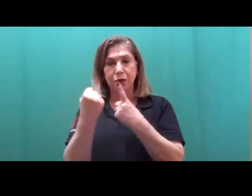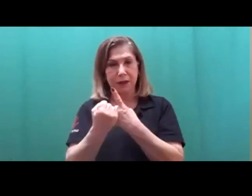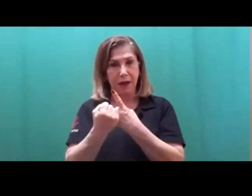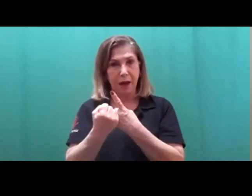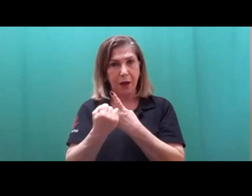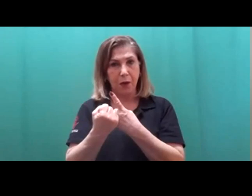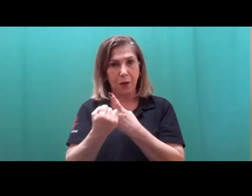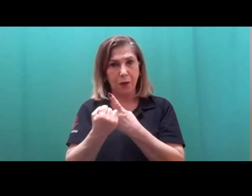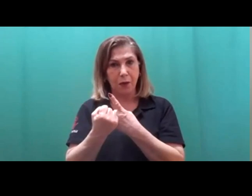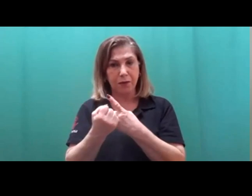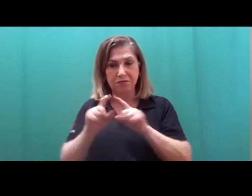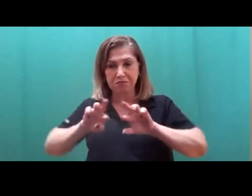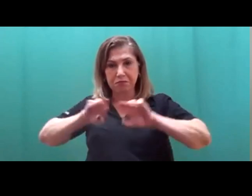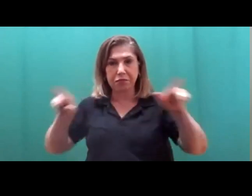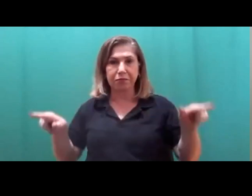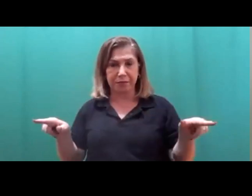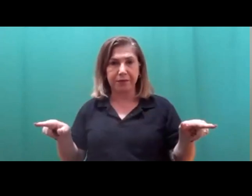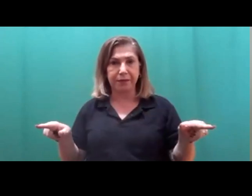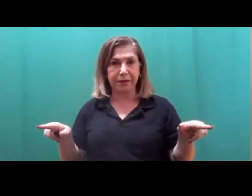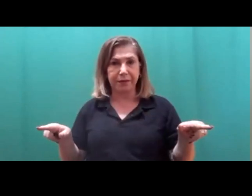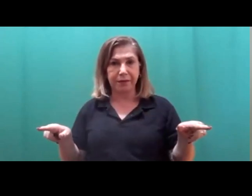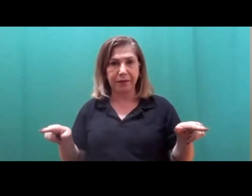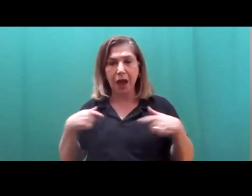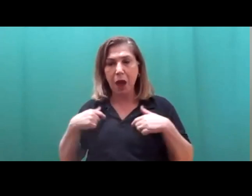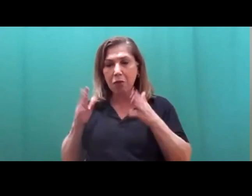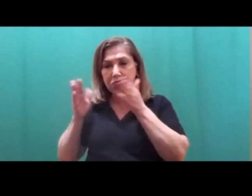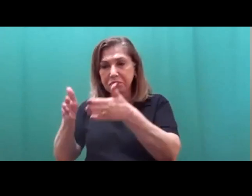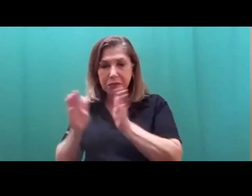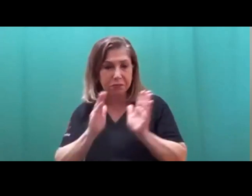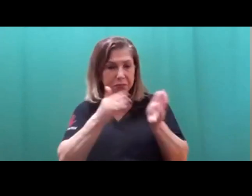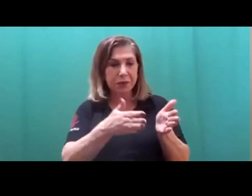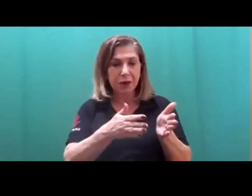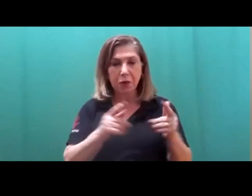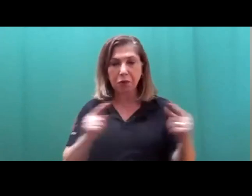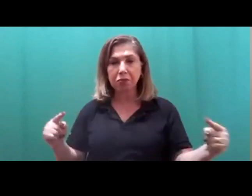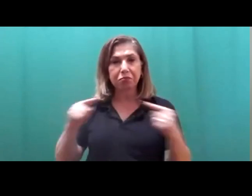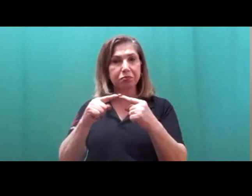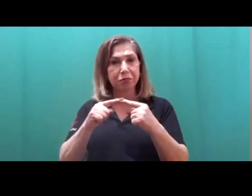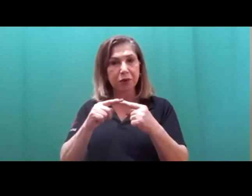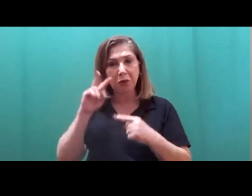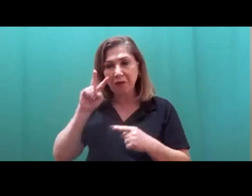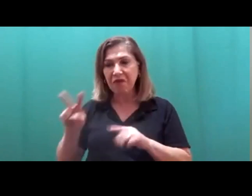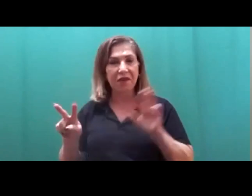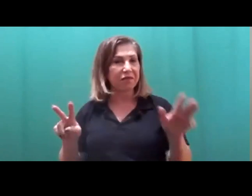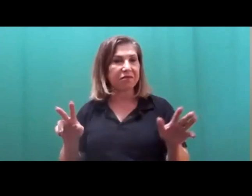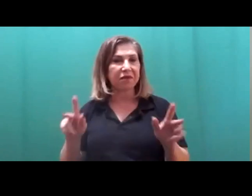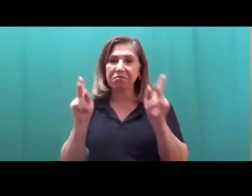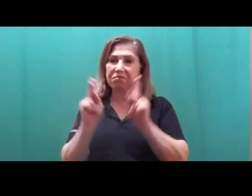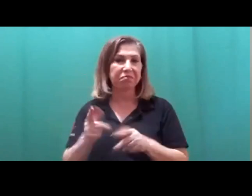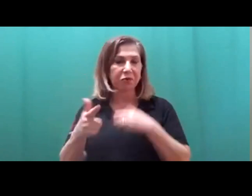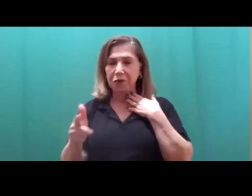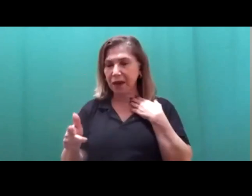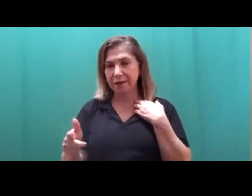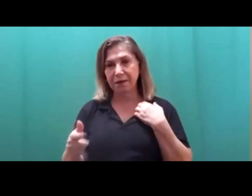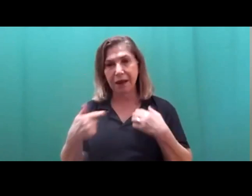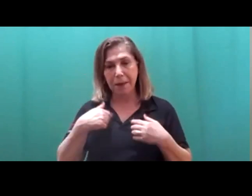lados antagônicos, né? Eu não enxergo a convivência com o agronegócio, uma convivência pacífica com o agronegócio.